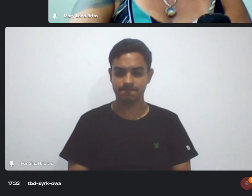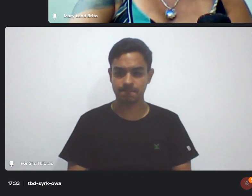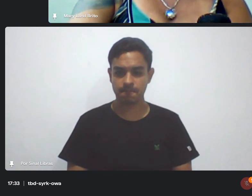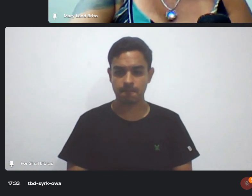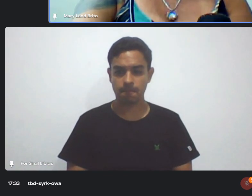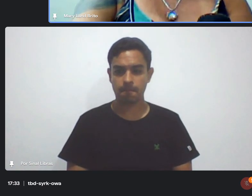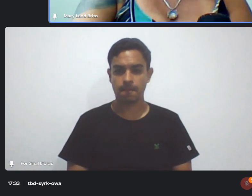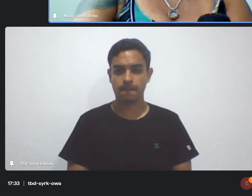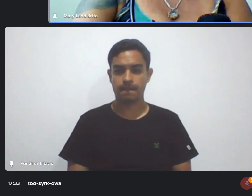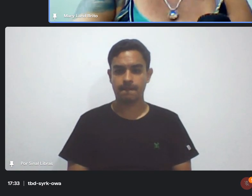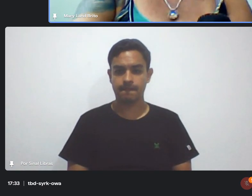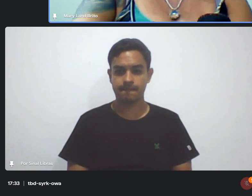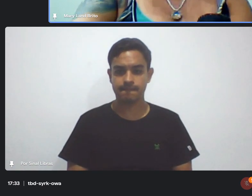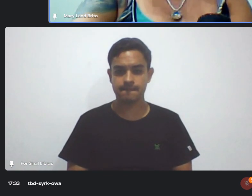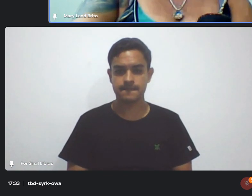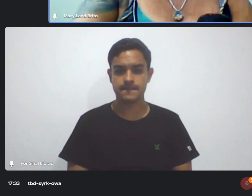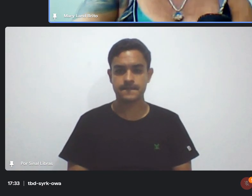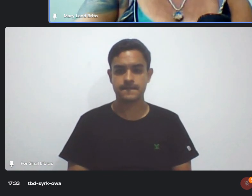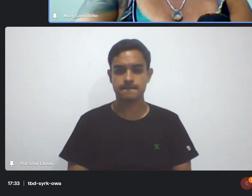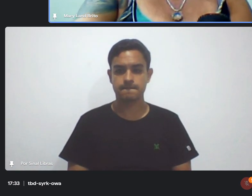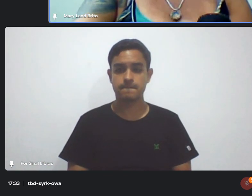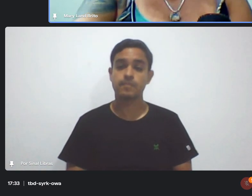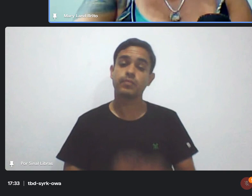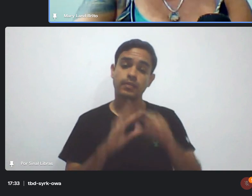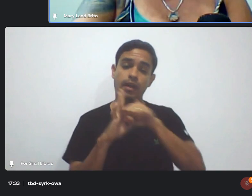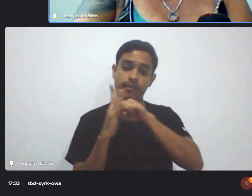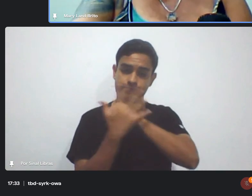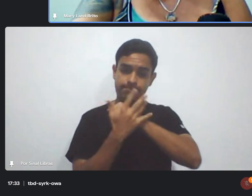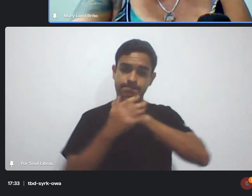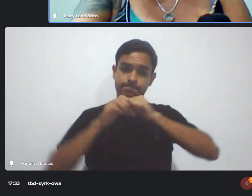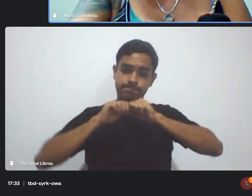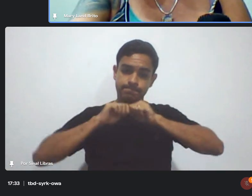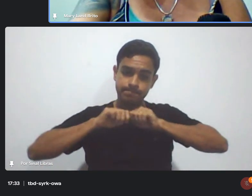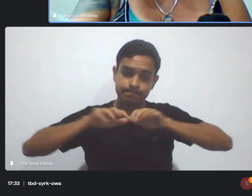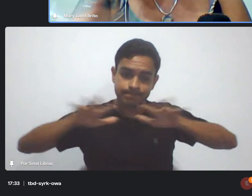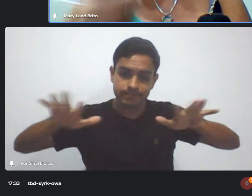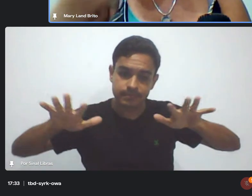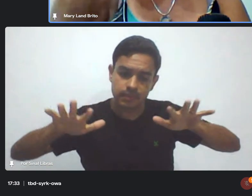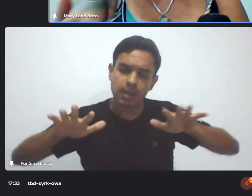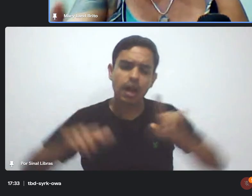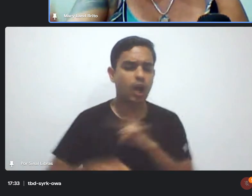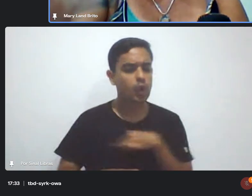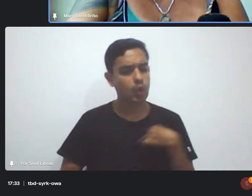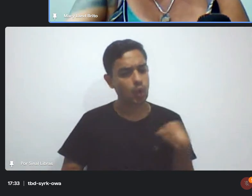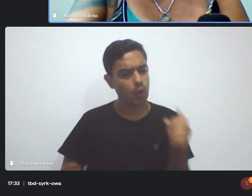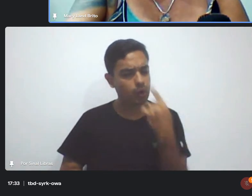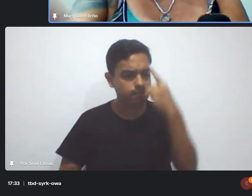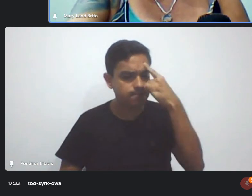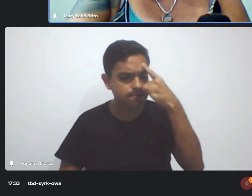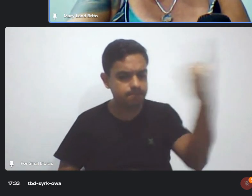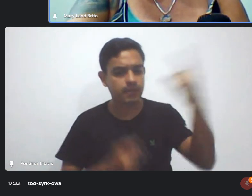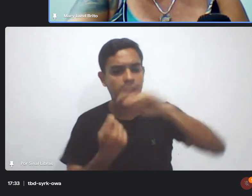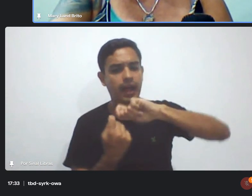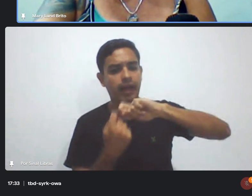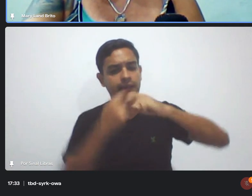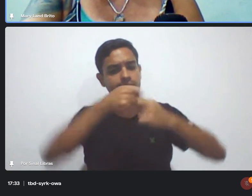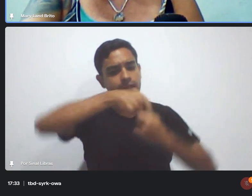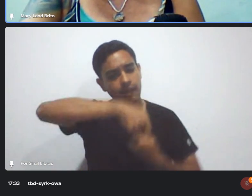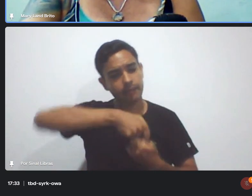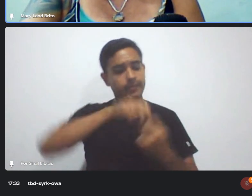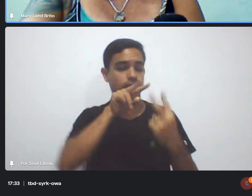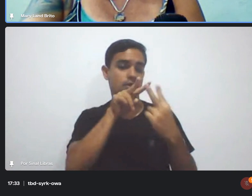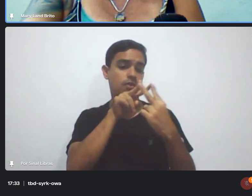E aí, a pandemia veio mostrar para a gente outras formas de afeto e de contato, que é essa parte